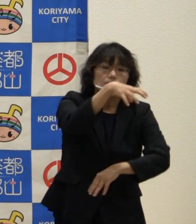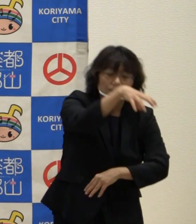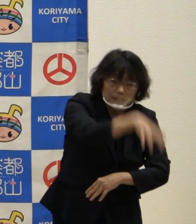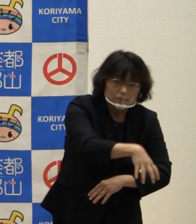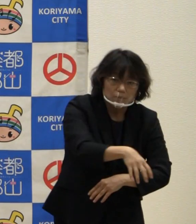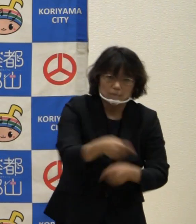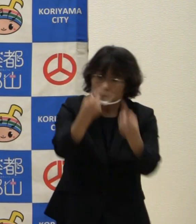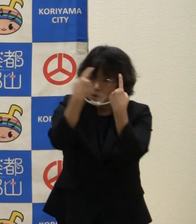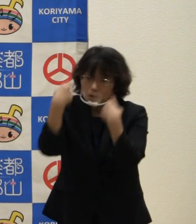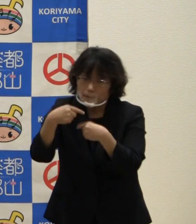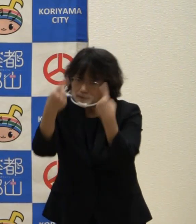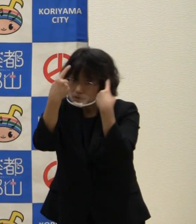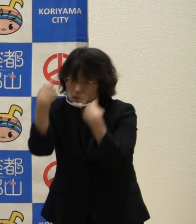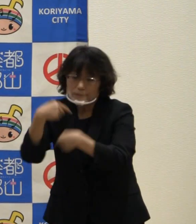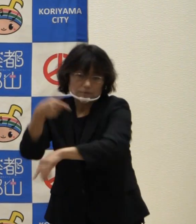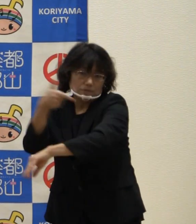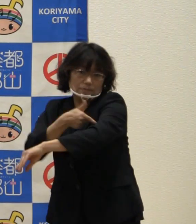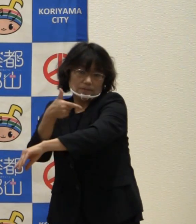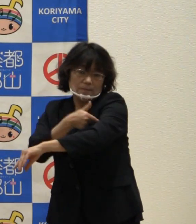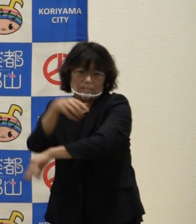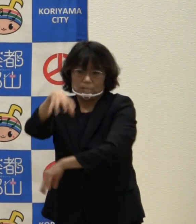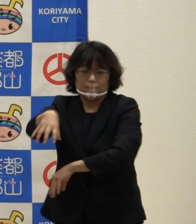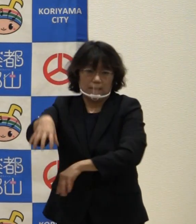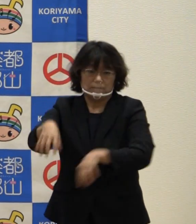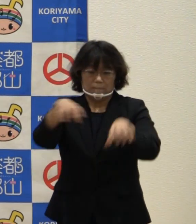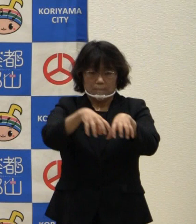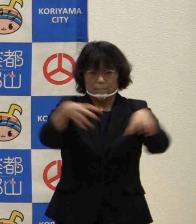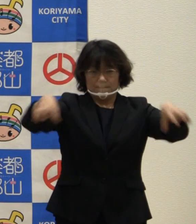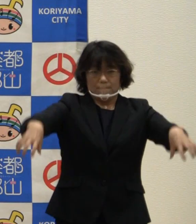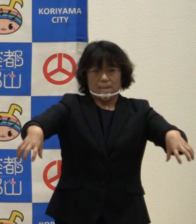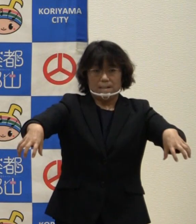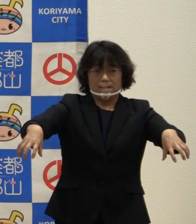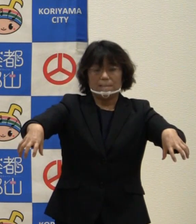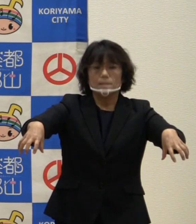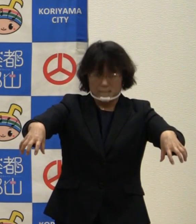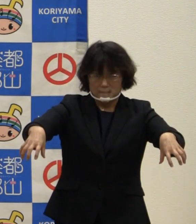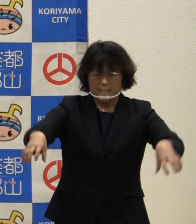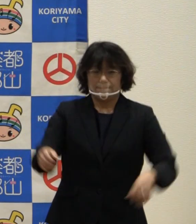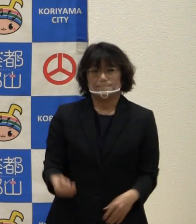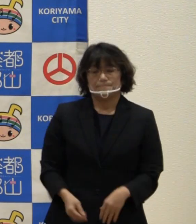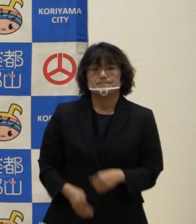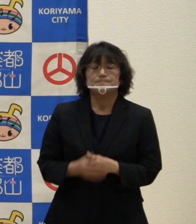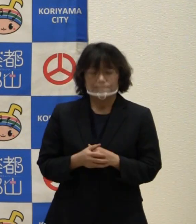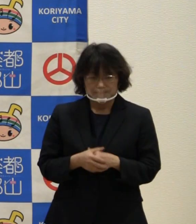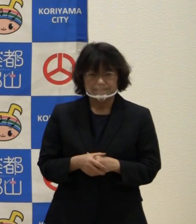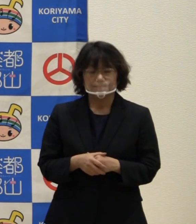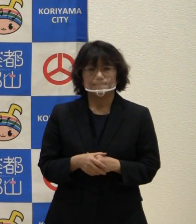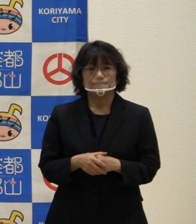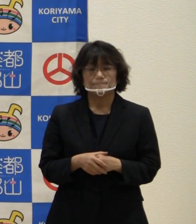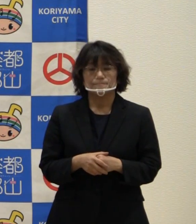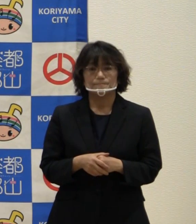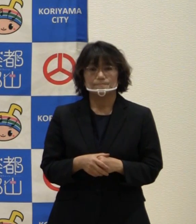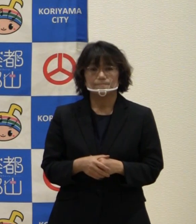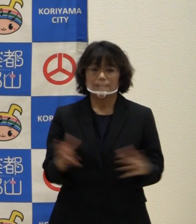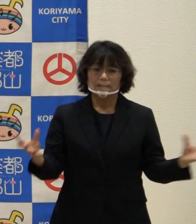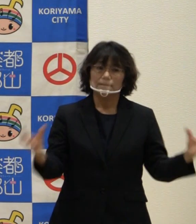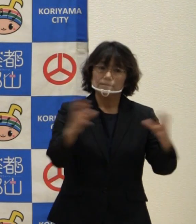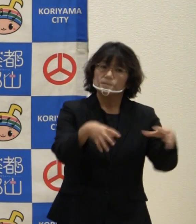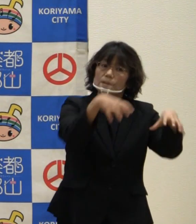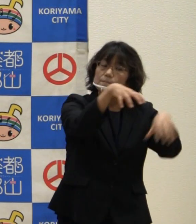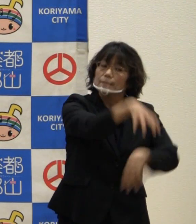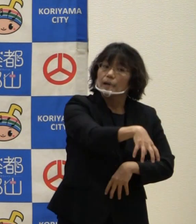の会場と2つの考え方で、確保したいと考えています。集団接種の会